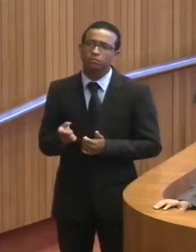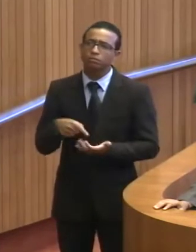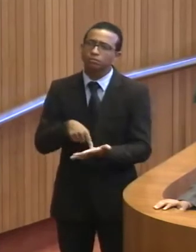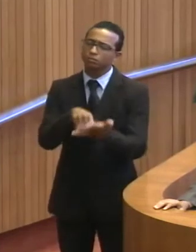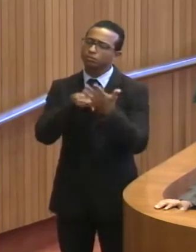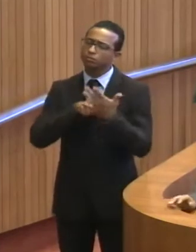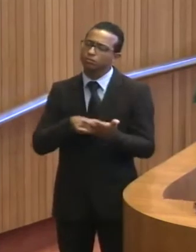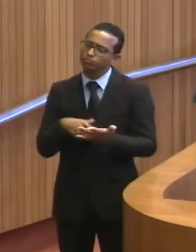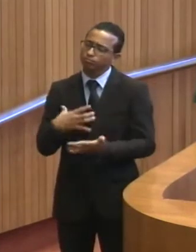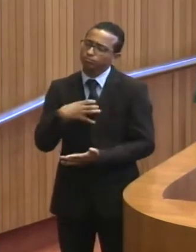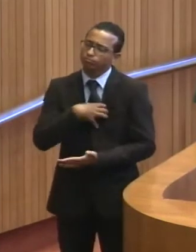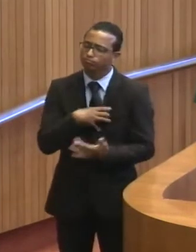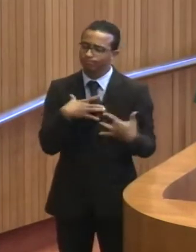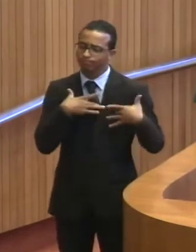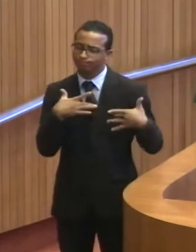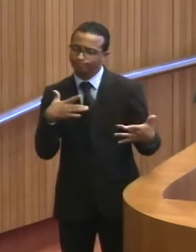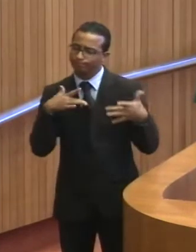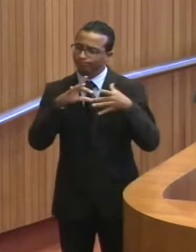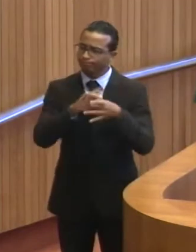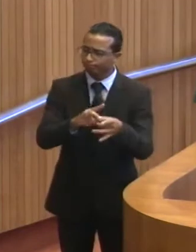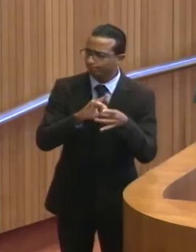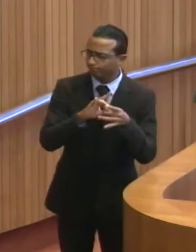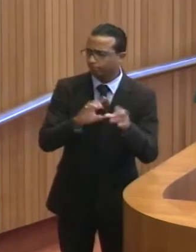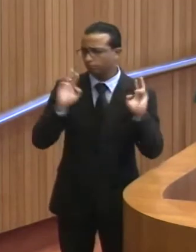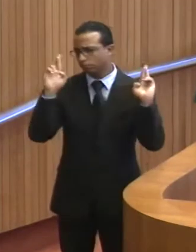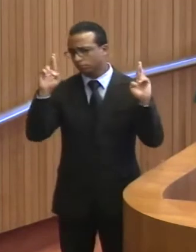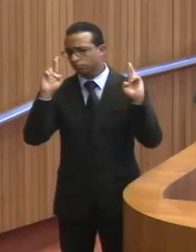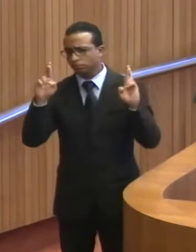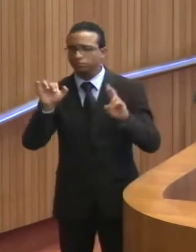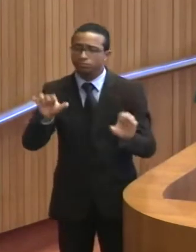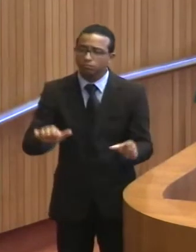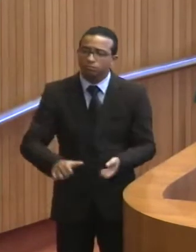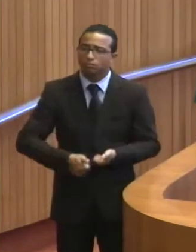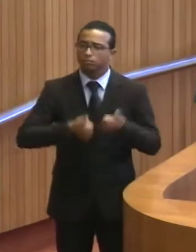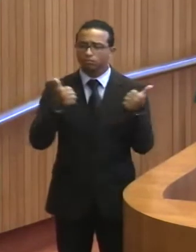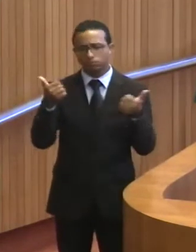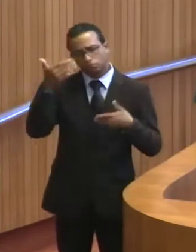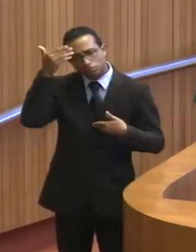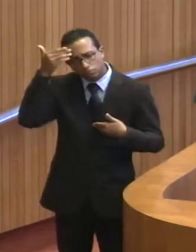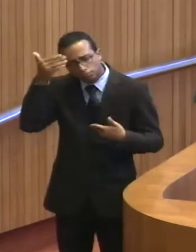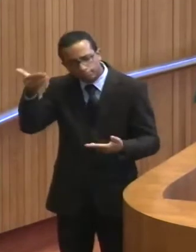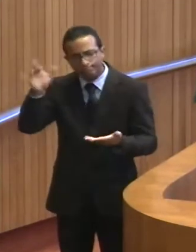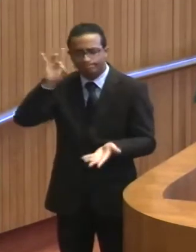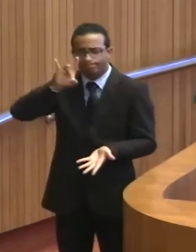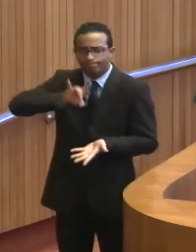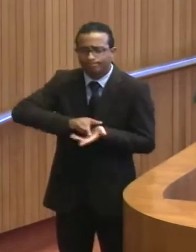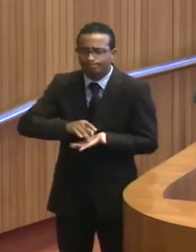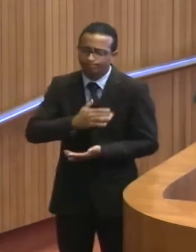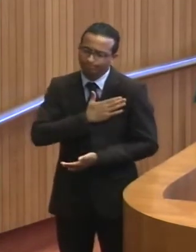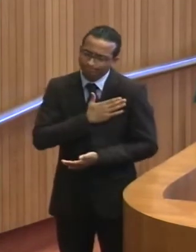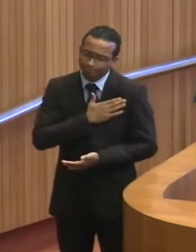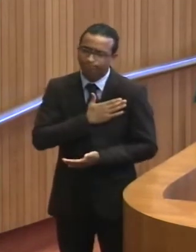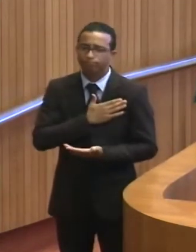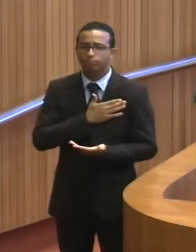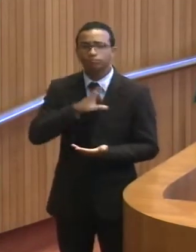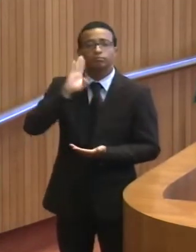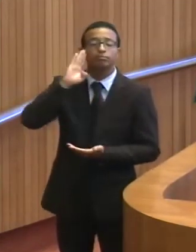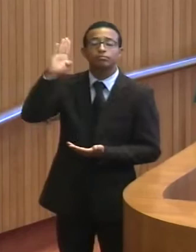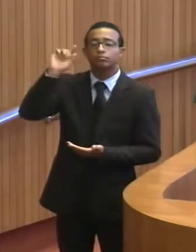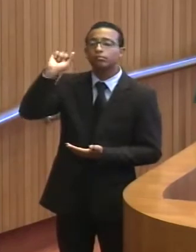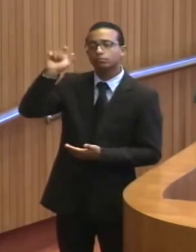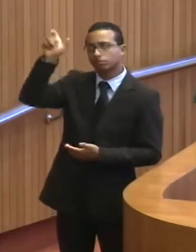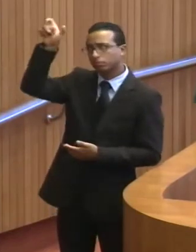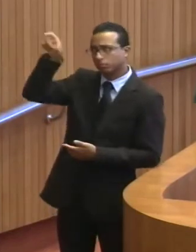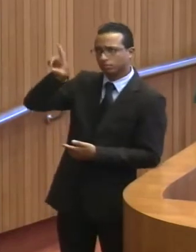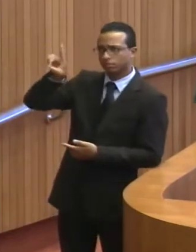manifestando solidariedade, apreço, torcendo pela nossa recuperação. Agradeço muitíssimo e agradeço sobretudo a Deus, que tem